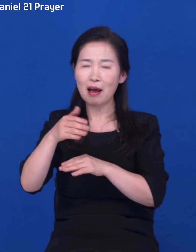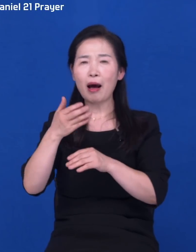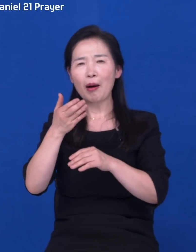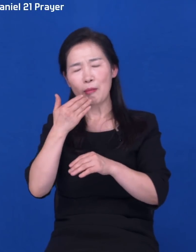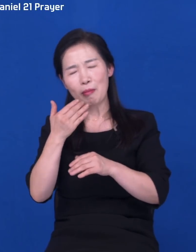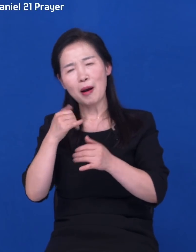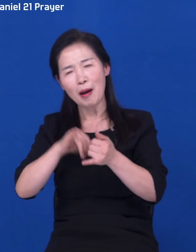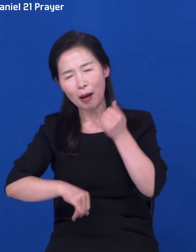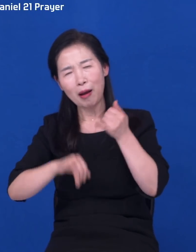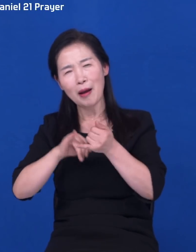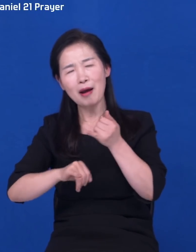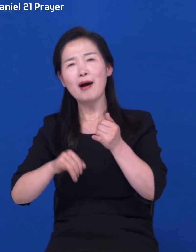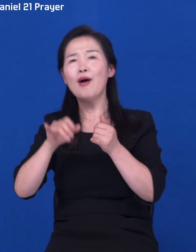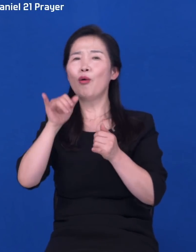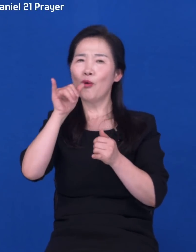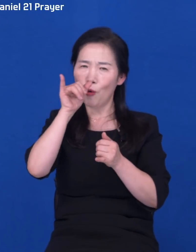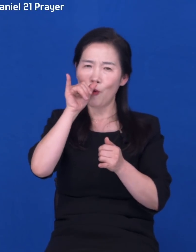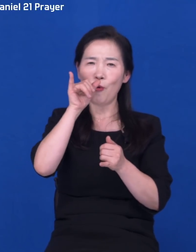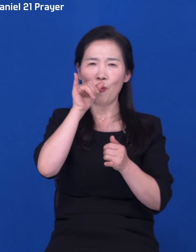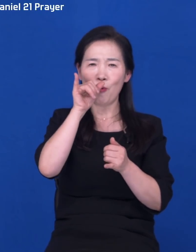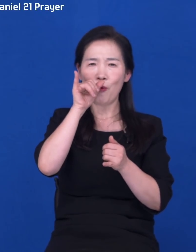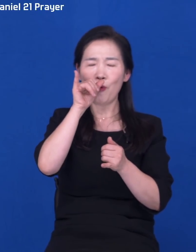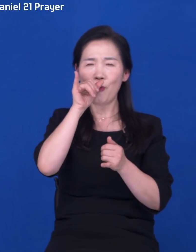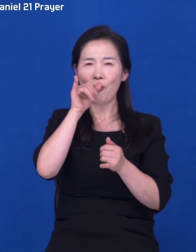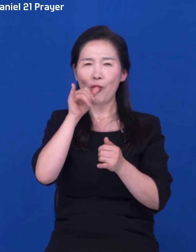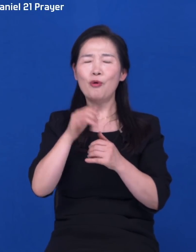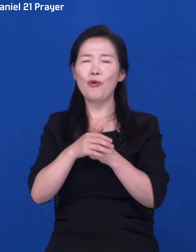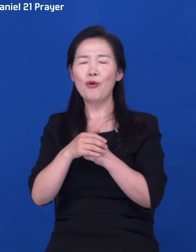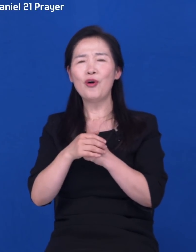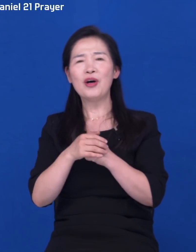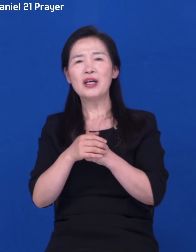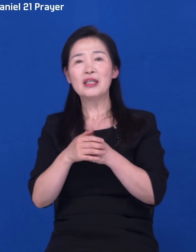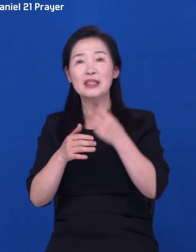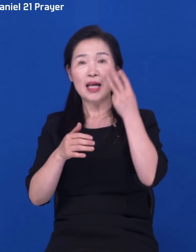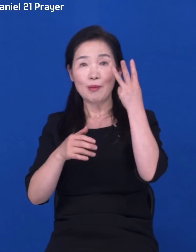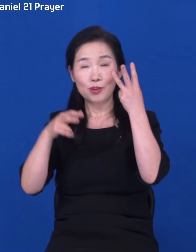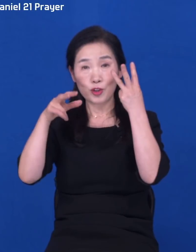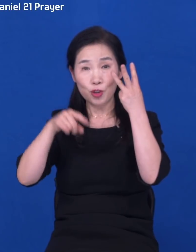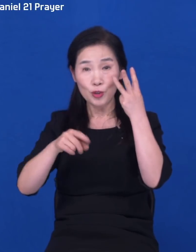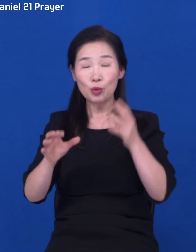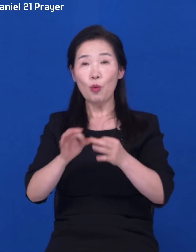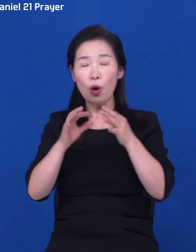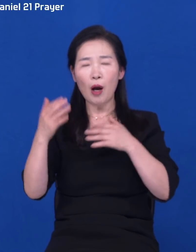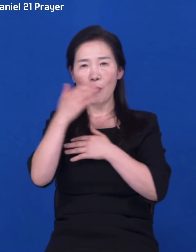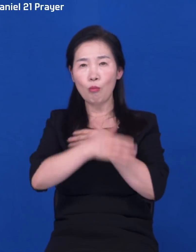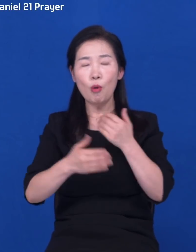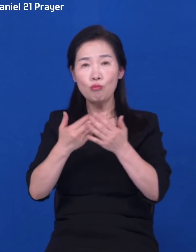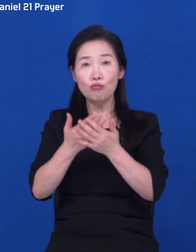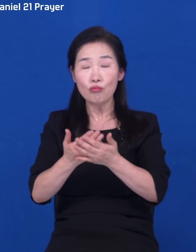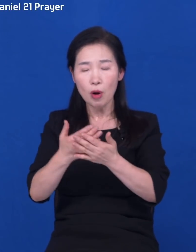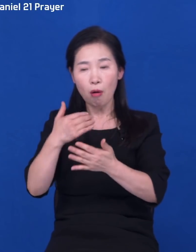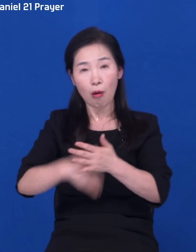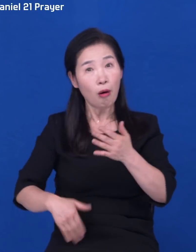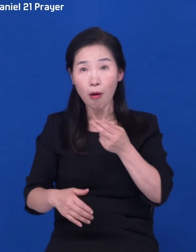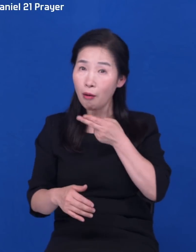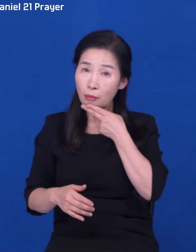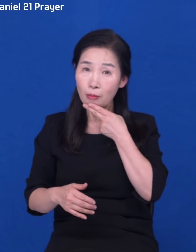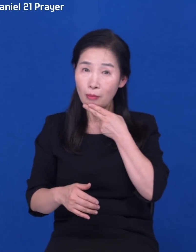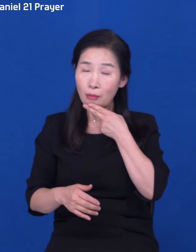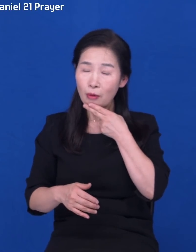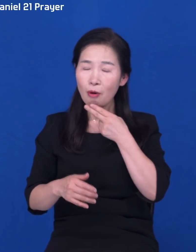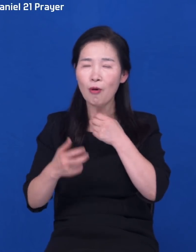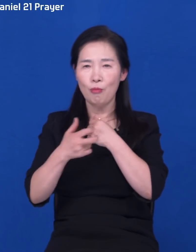먹고 그리고 다녔는데 3주 동안 1g도 몸무게가 빠지지 않는 거예요. 그리고 병원